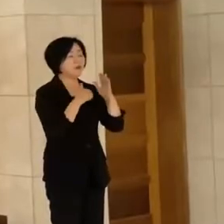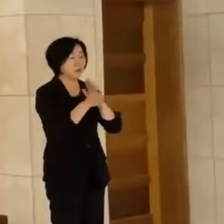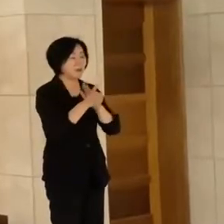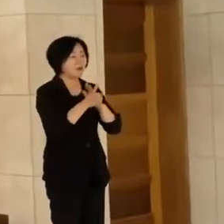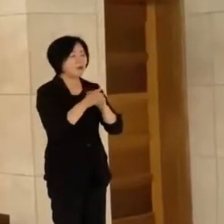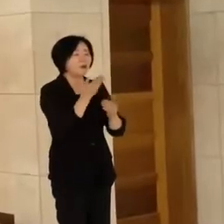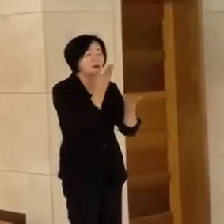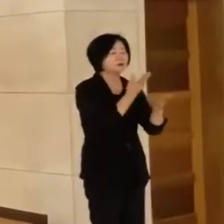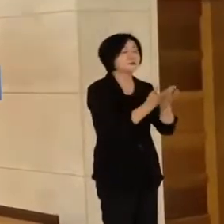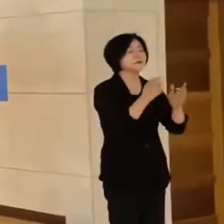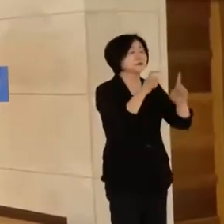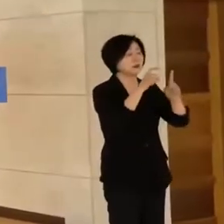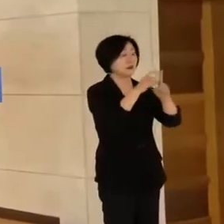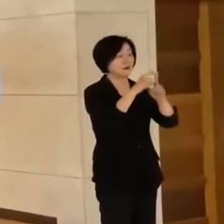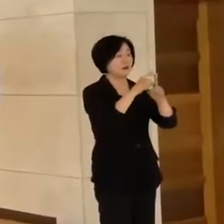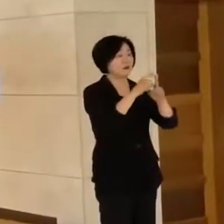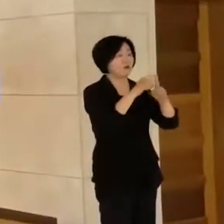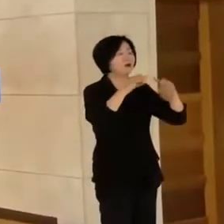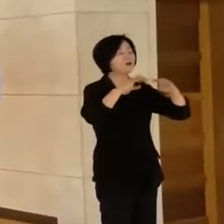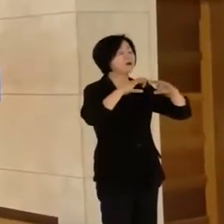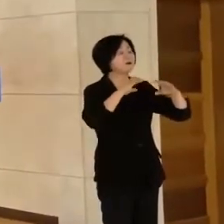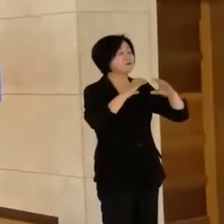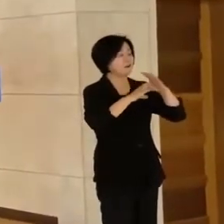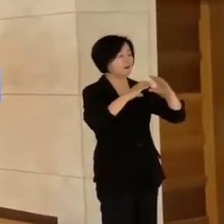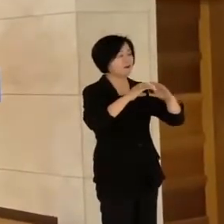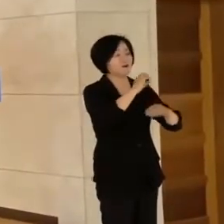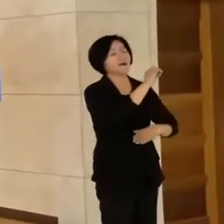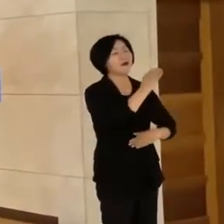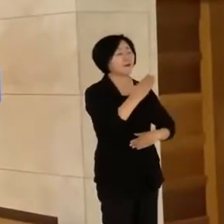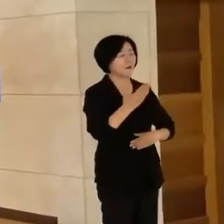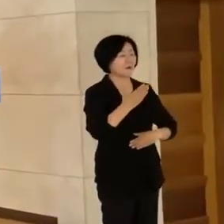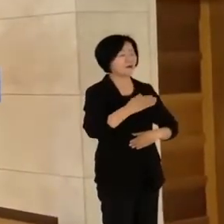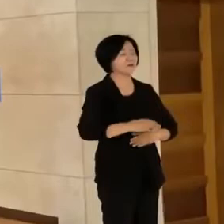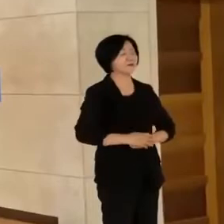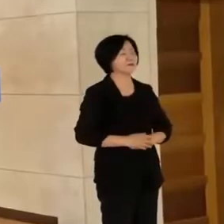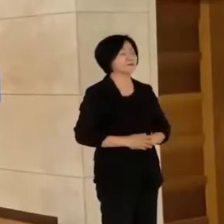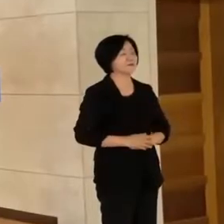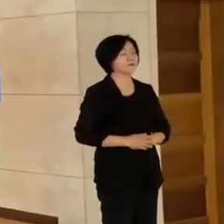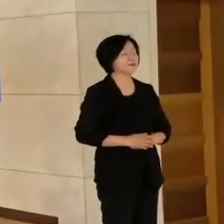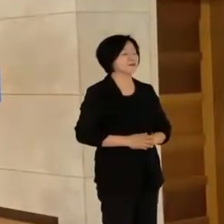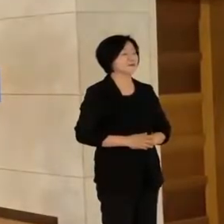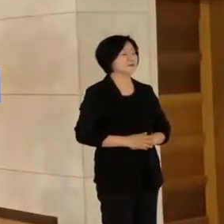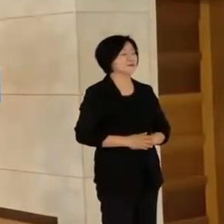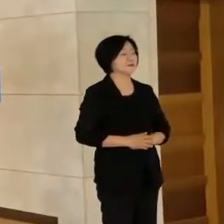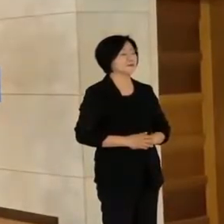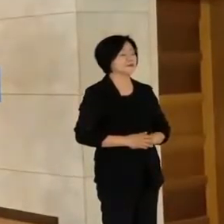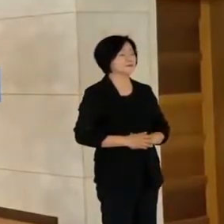핵심 키워드는 네트워크 양평이었습니다.